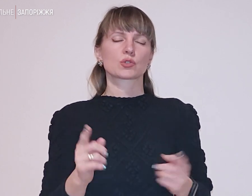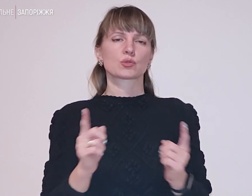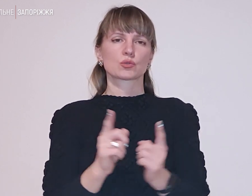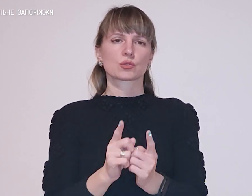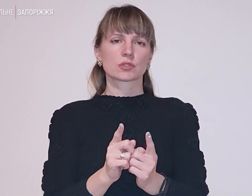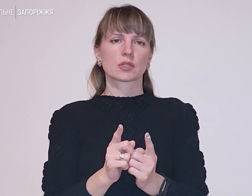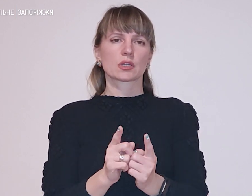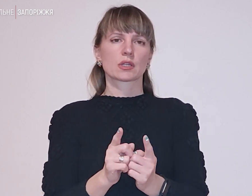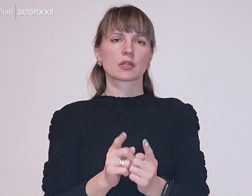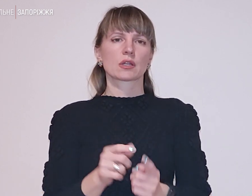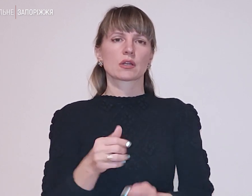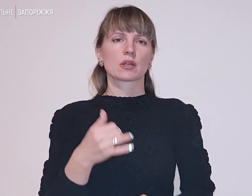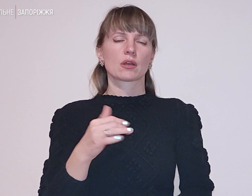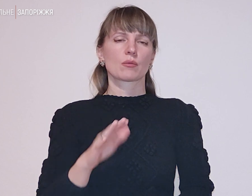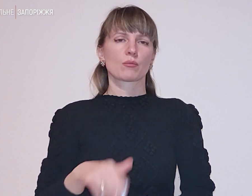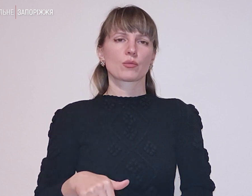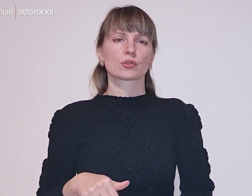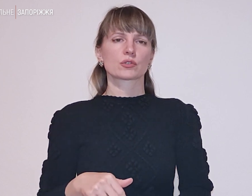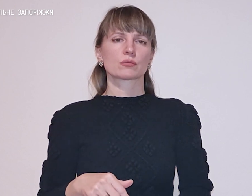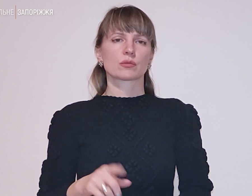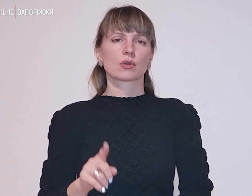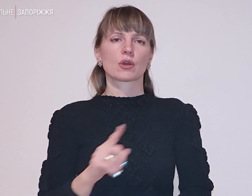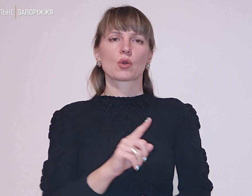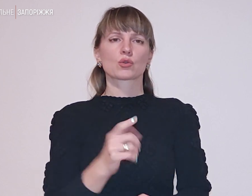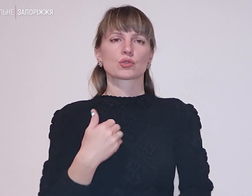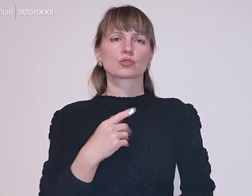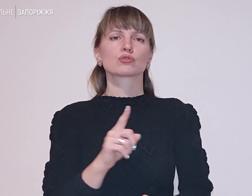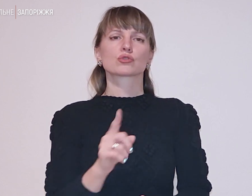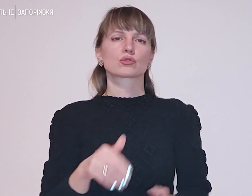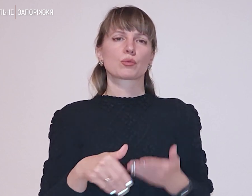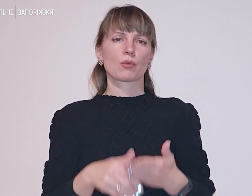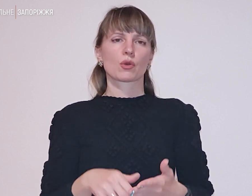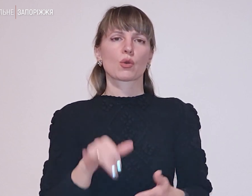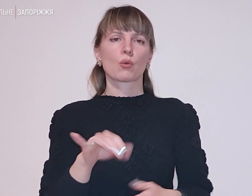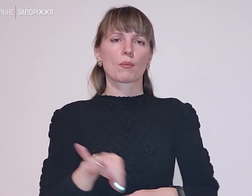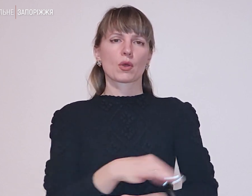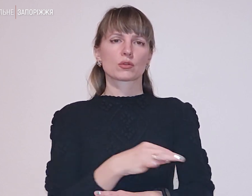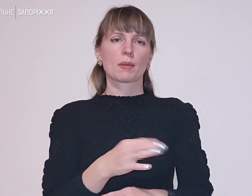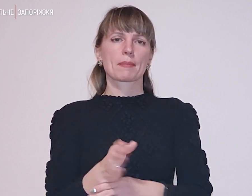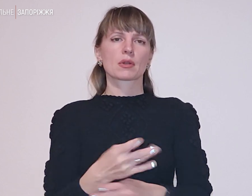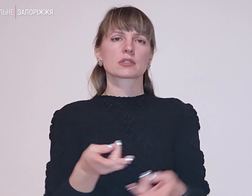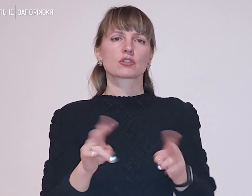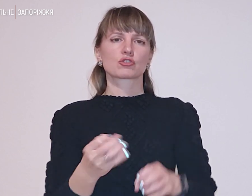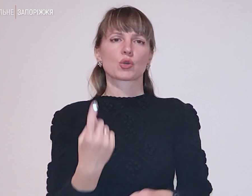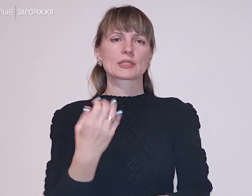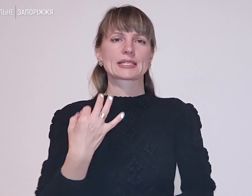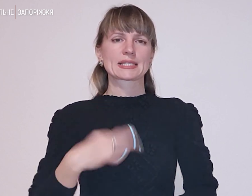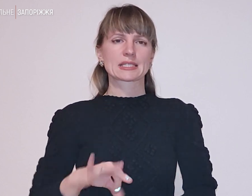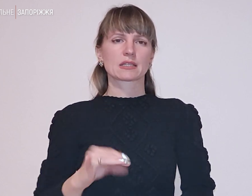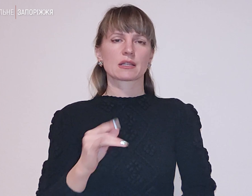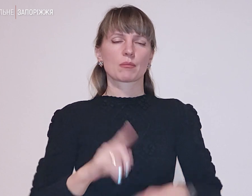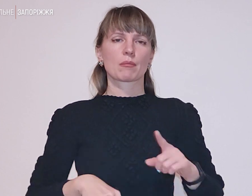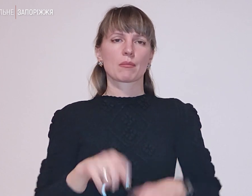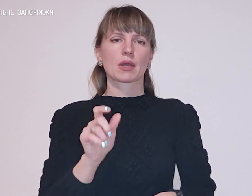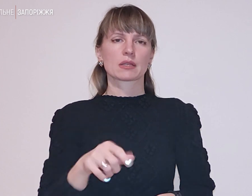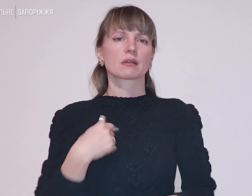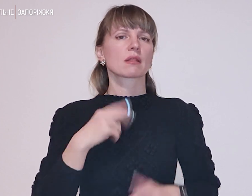дуже кожен хотів чимось допомогти. У подружжя в Маріуполі залишився ще один син та батьки. Я не знаю, де моя